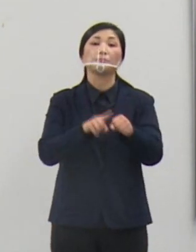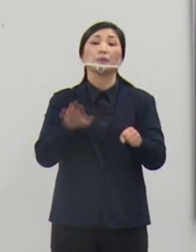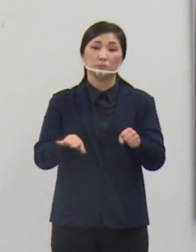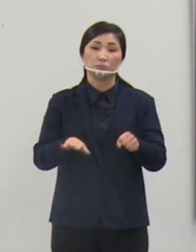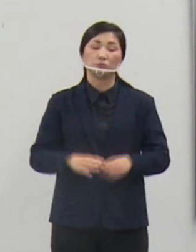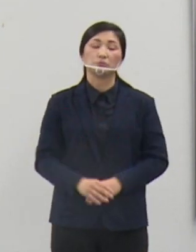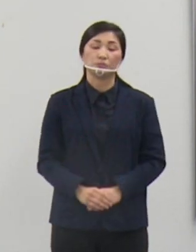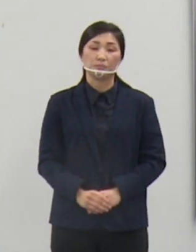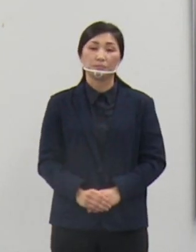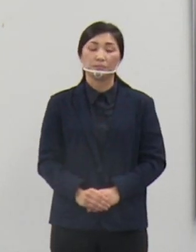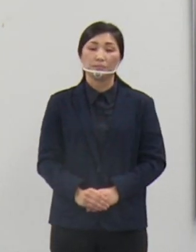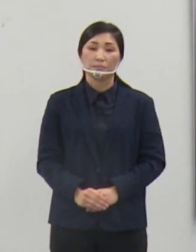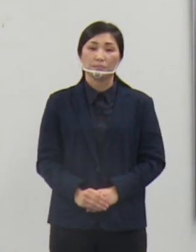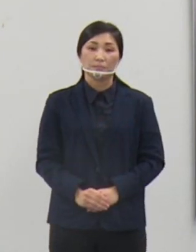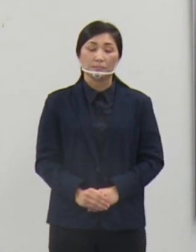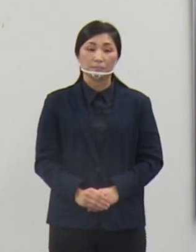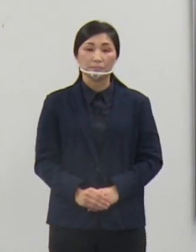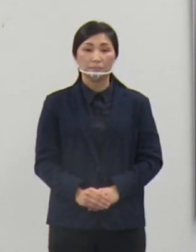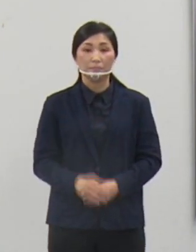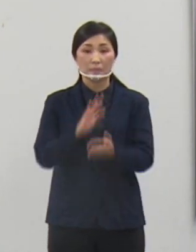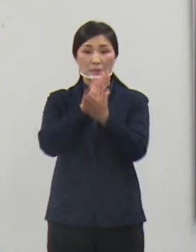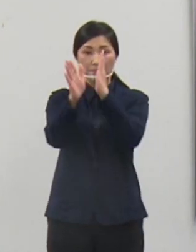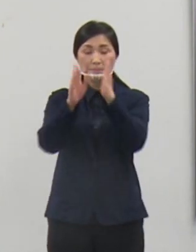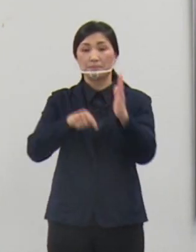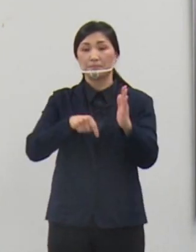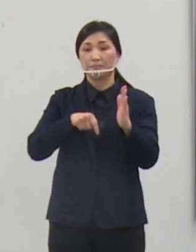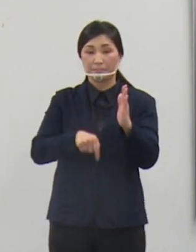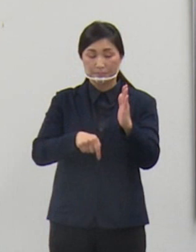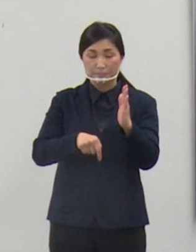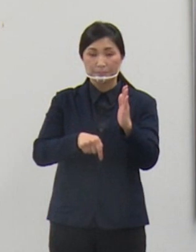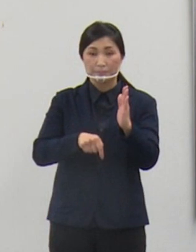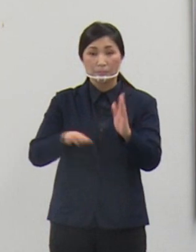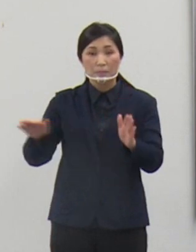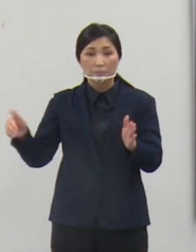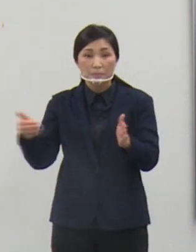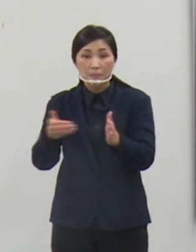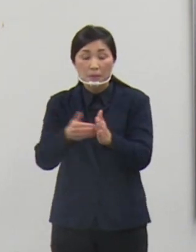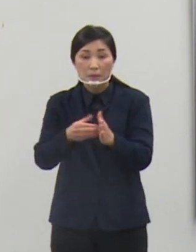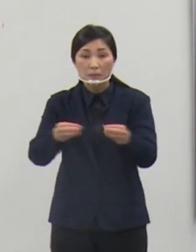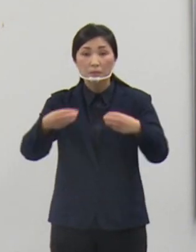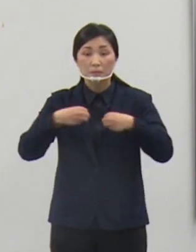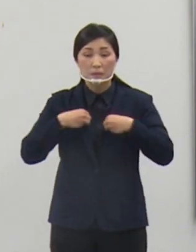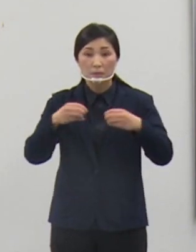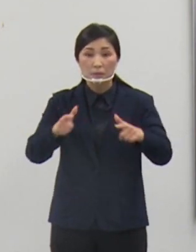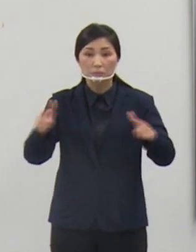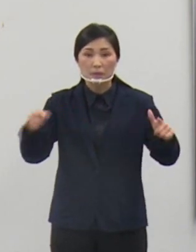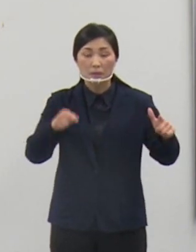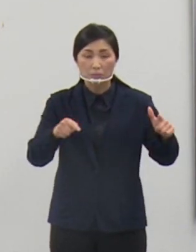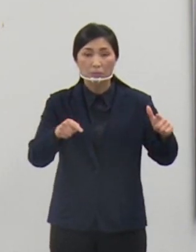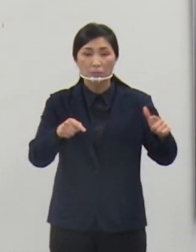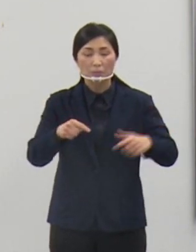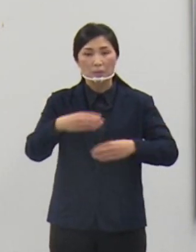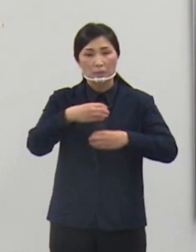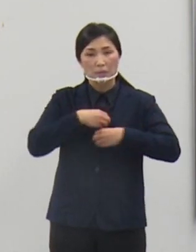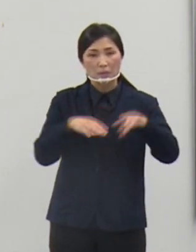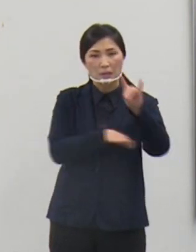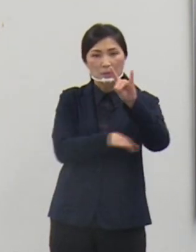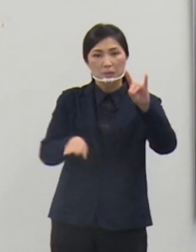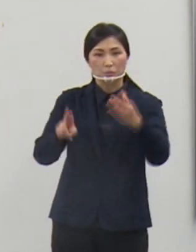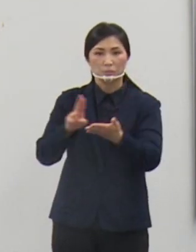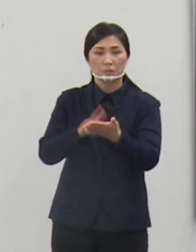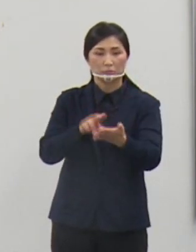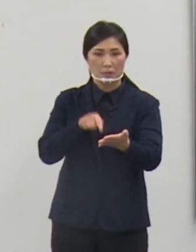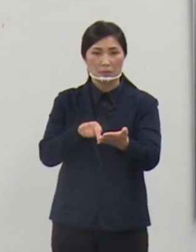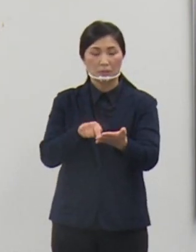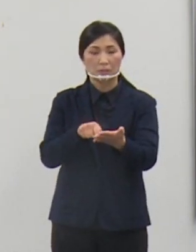ます。県におきましてはこれまで感染拡大の警戒基準を策定しまして、これまで